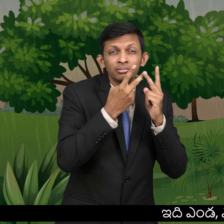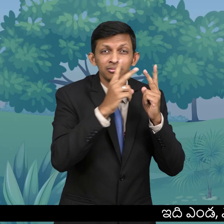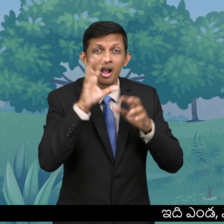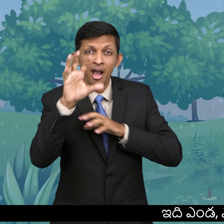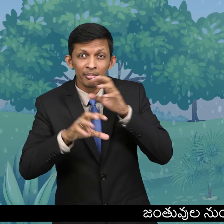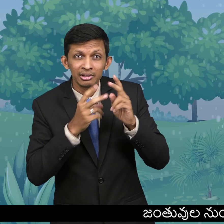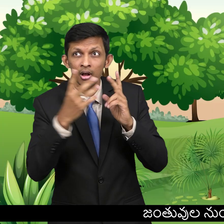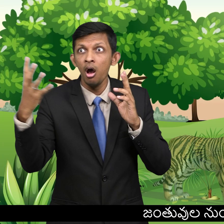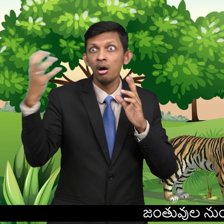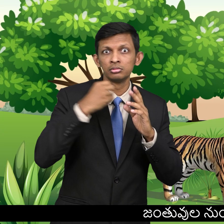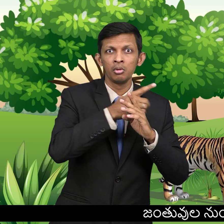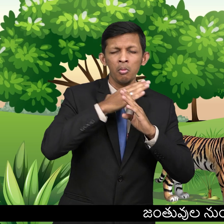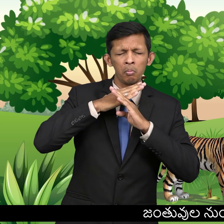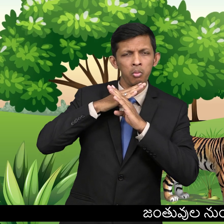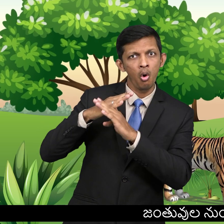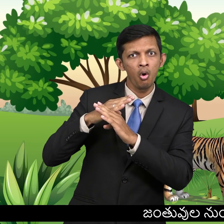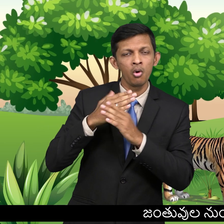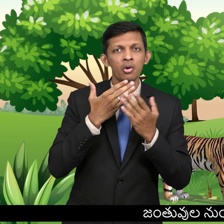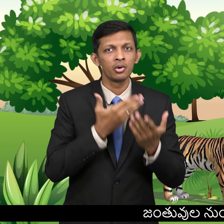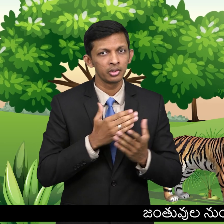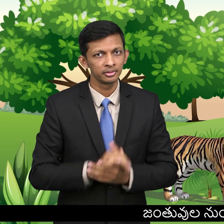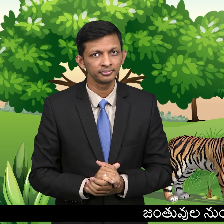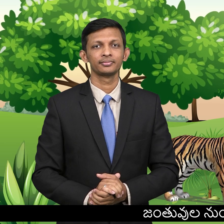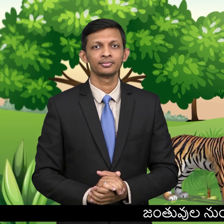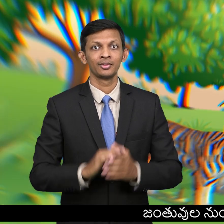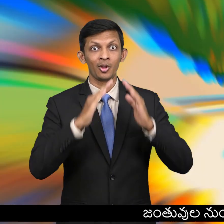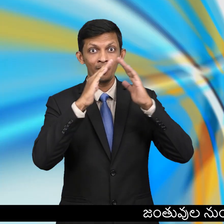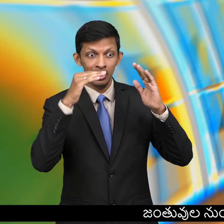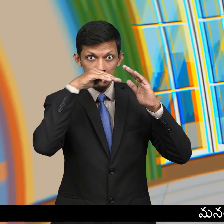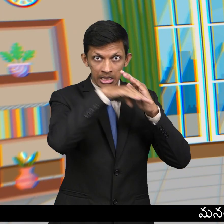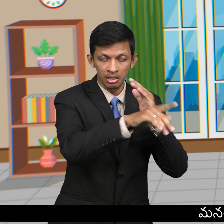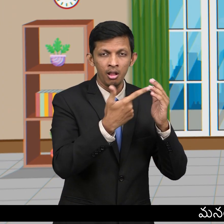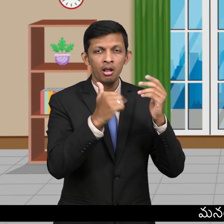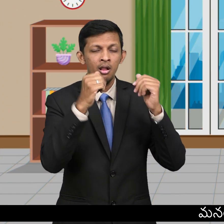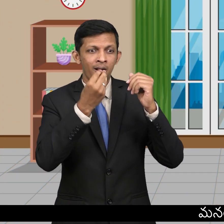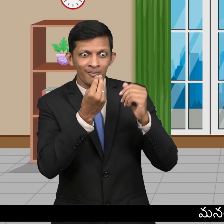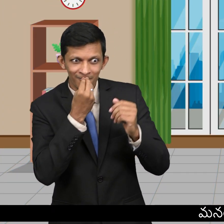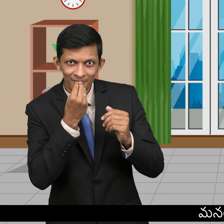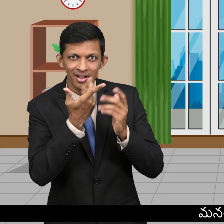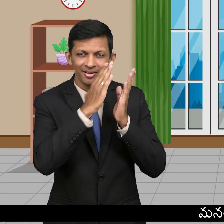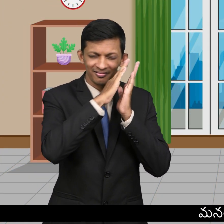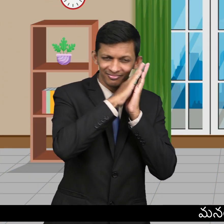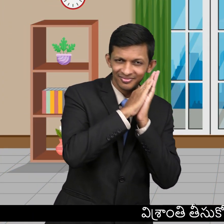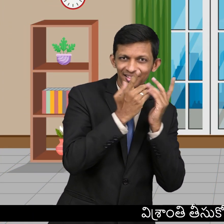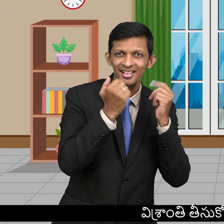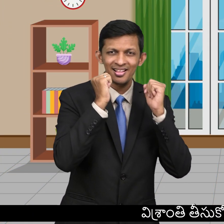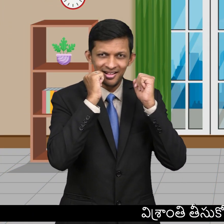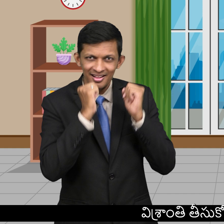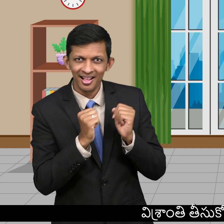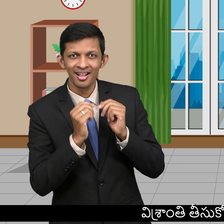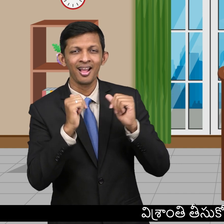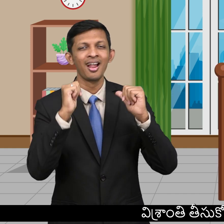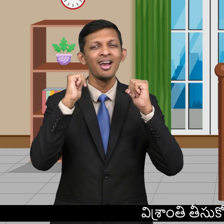చలి మరియు జంతువుల నుండి మనల్ని రక్షిస్తుంది. మనం తినడానికి,